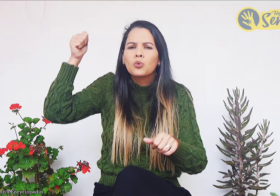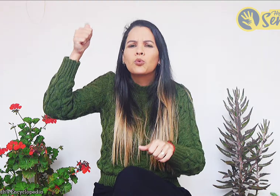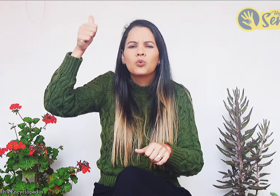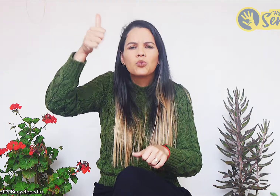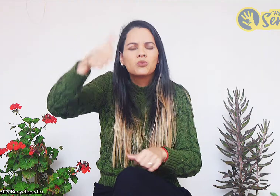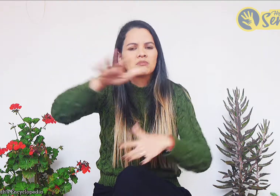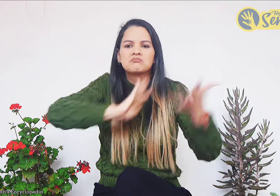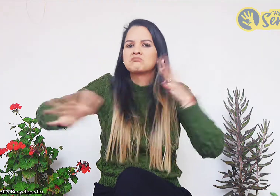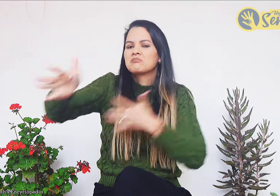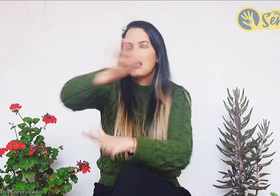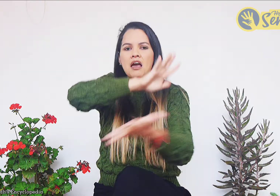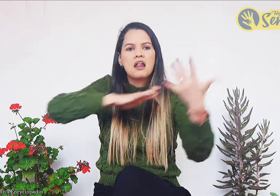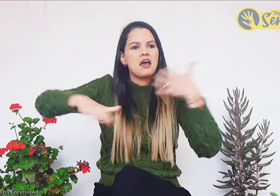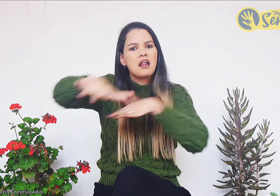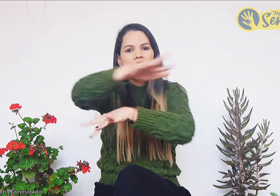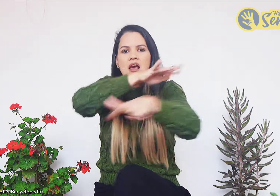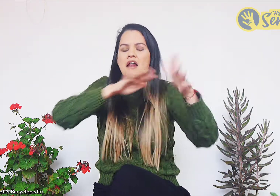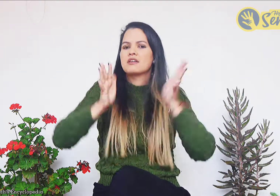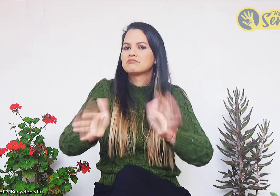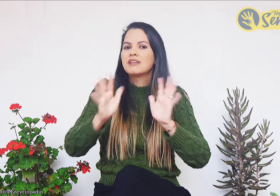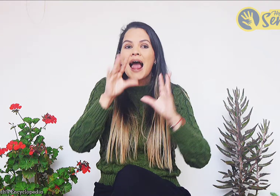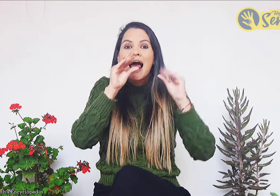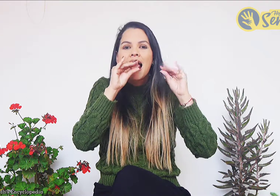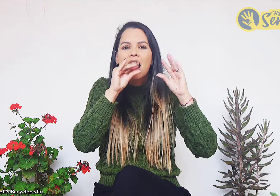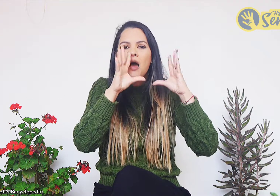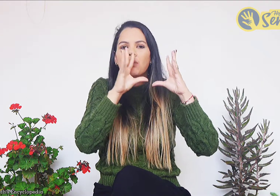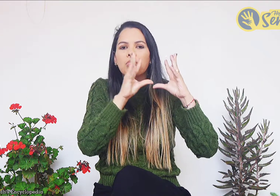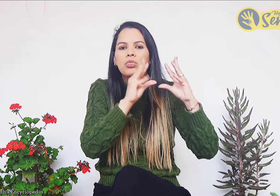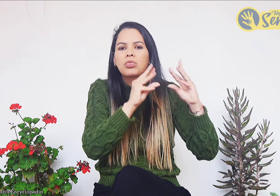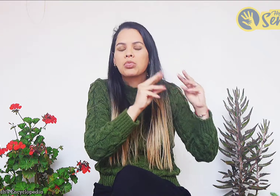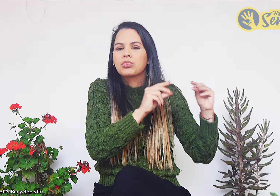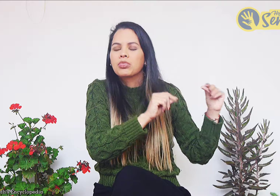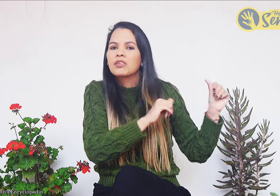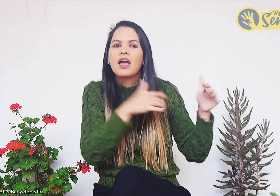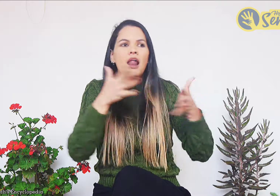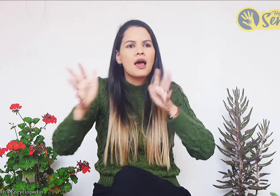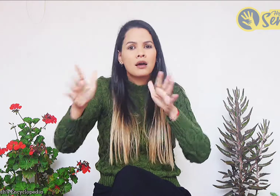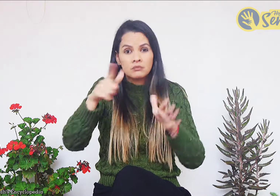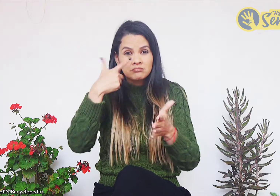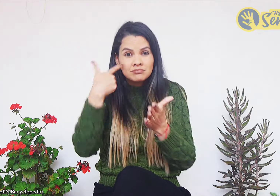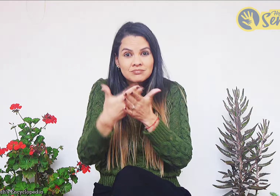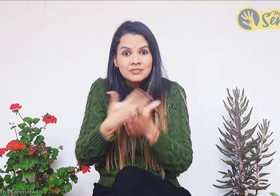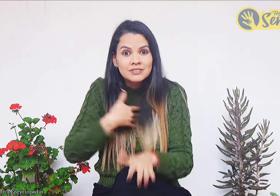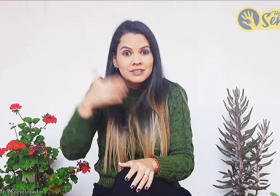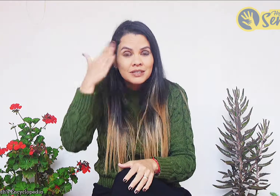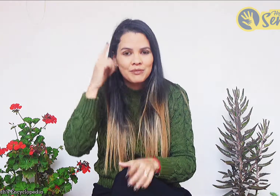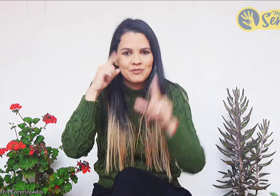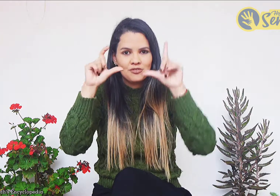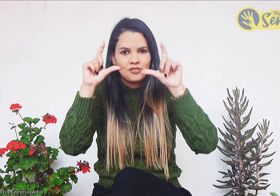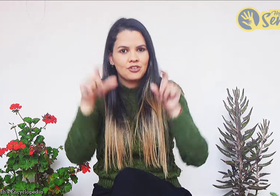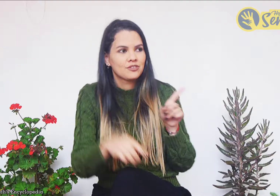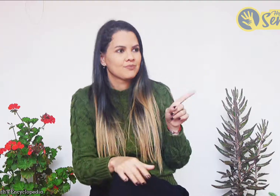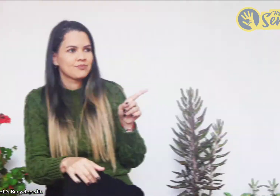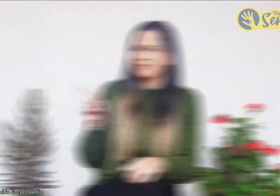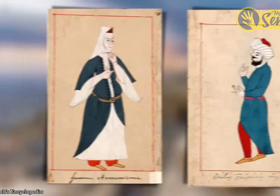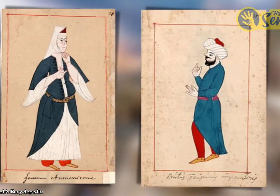se comunicaron a través de la lengua de señas. La lengua oral fue quedando desplazada a un segundo plano. Vamos a observar estas